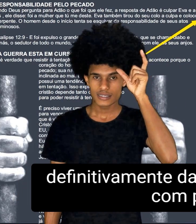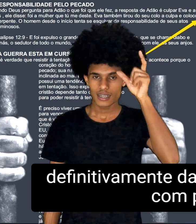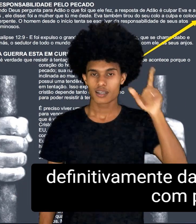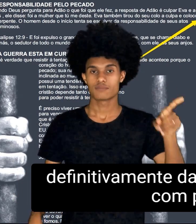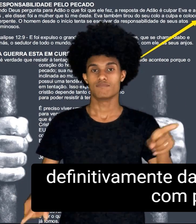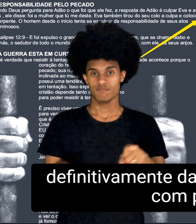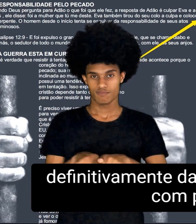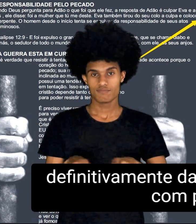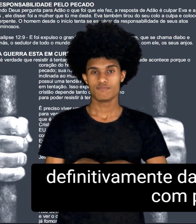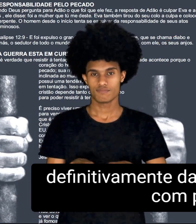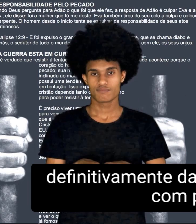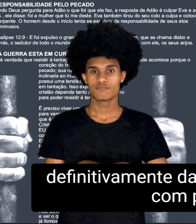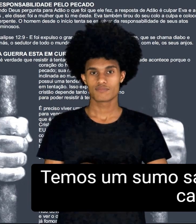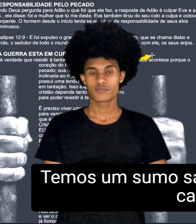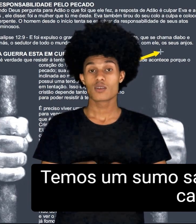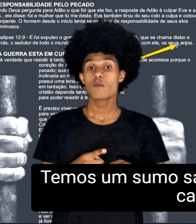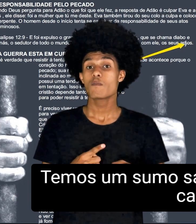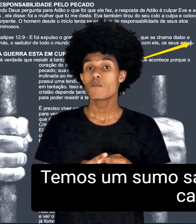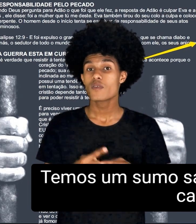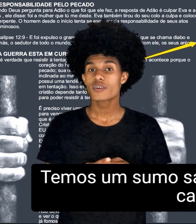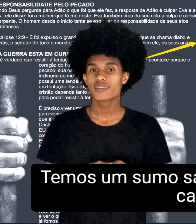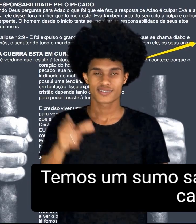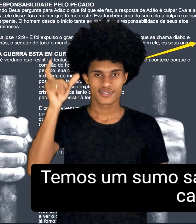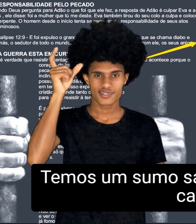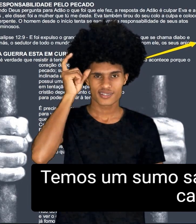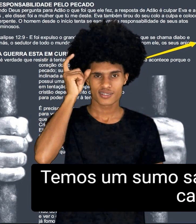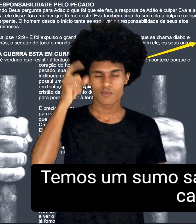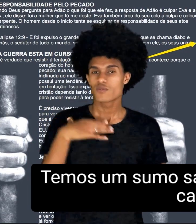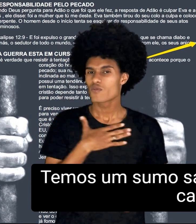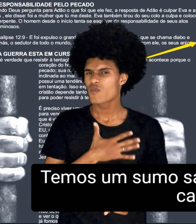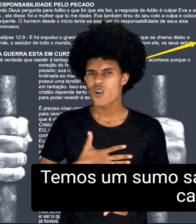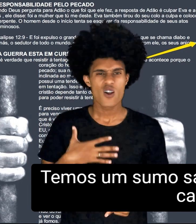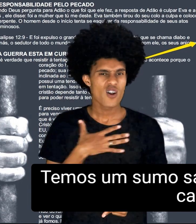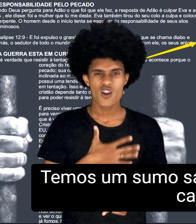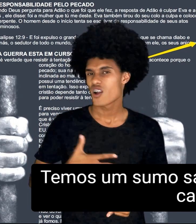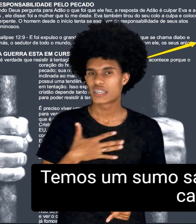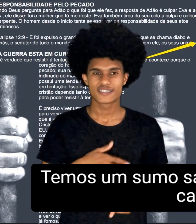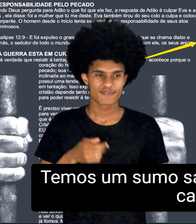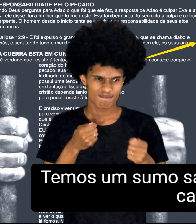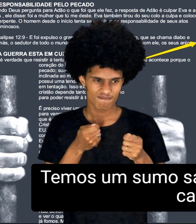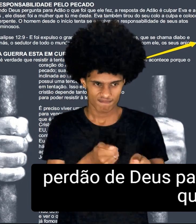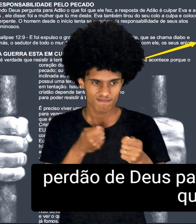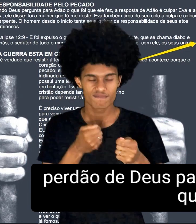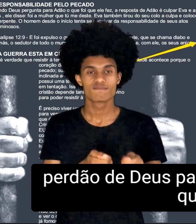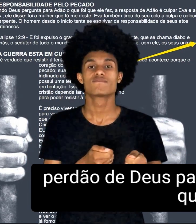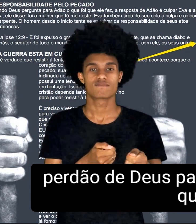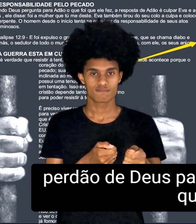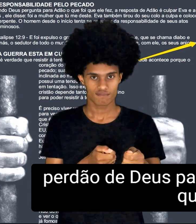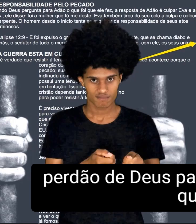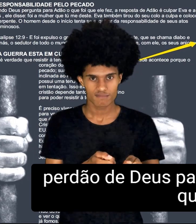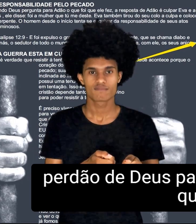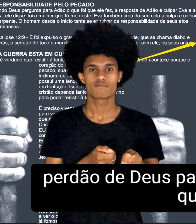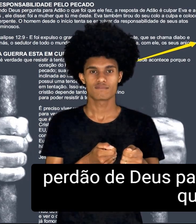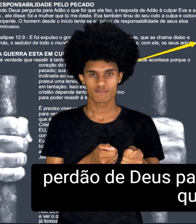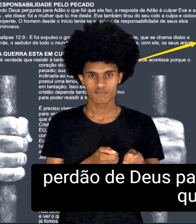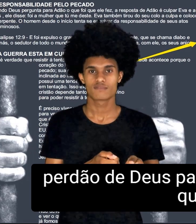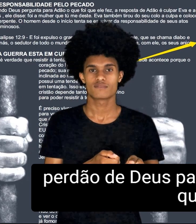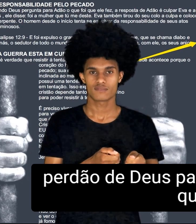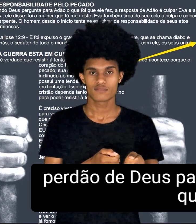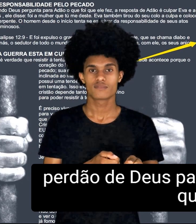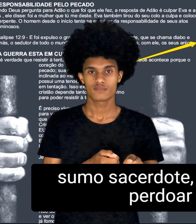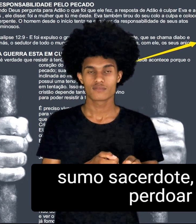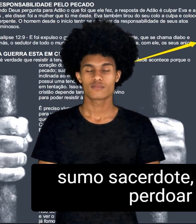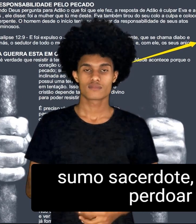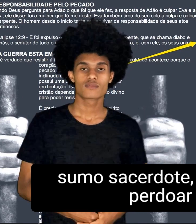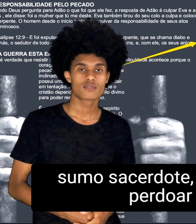sem negociação com o pecado, amém? Temos um sumo sacerdote, não significa que se cairmos não há perdão de Deus para nós. O Senhor nos garante que